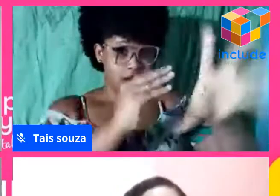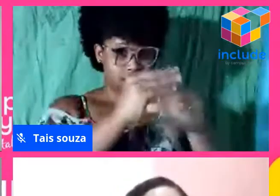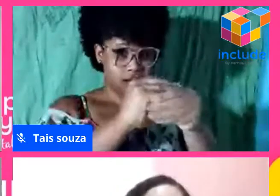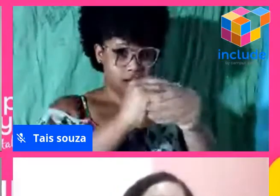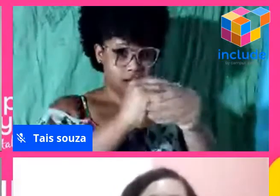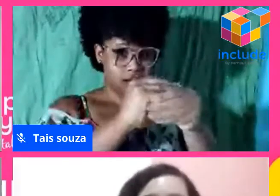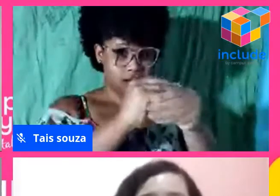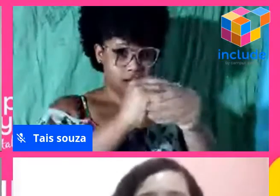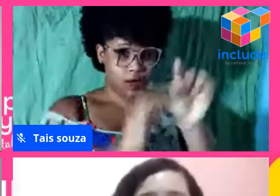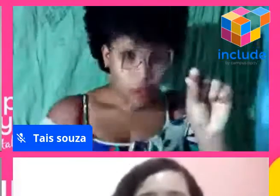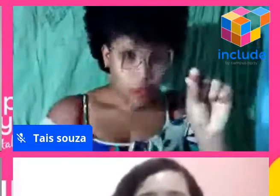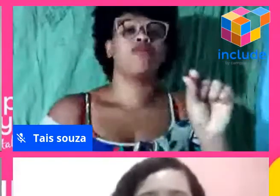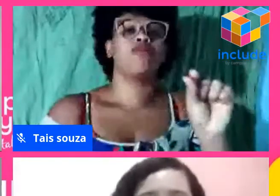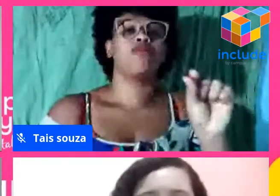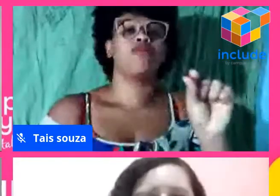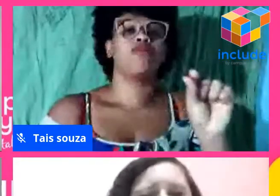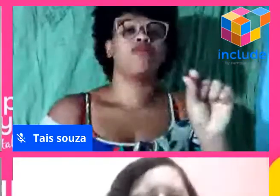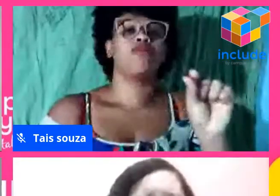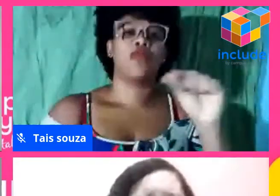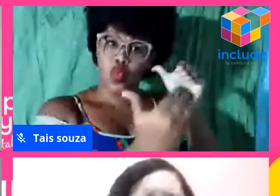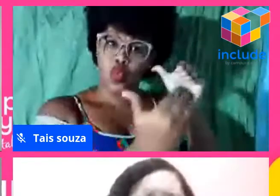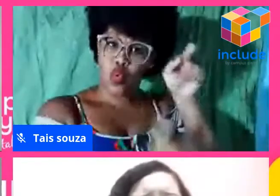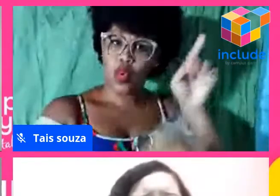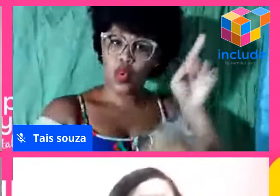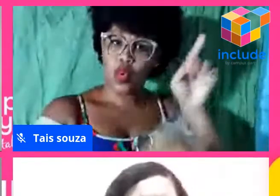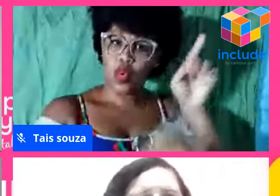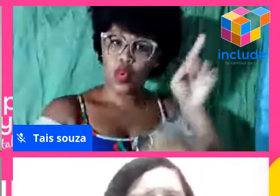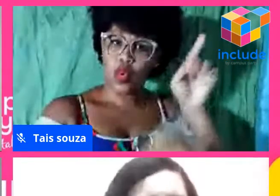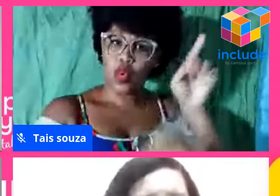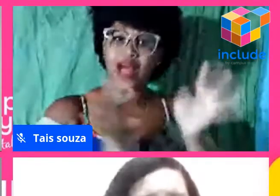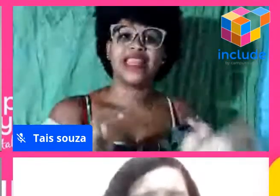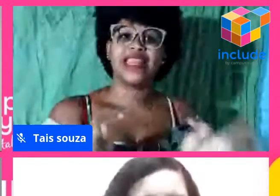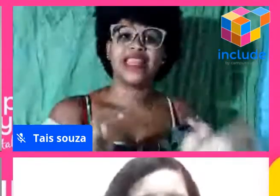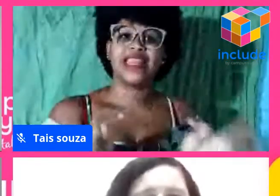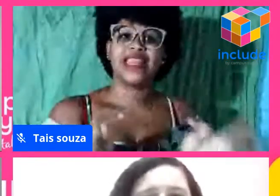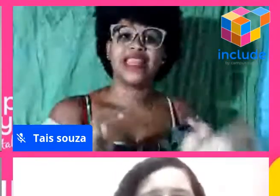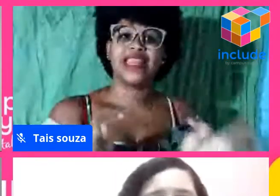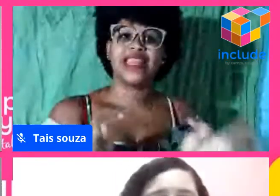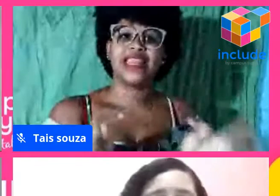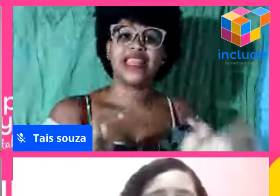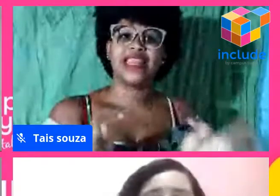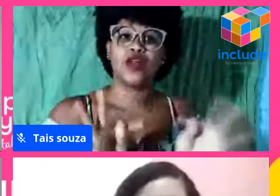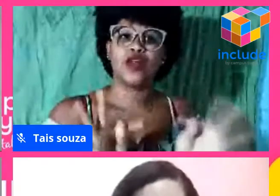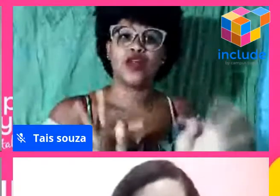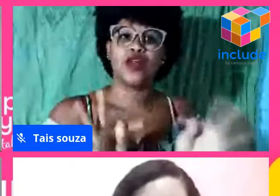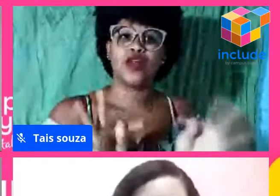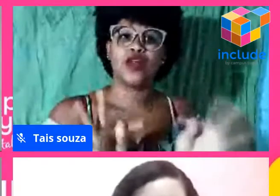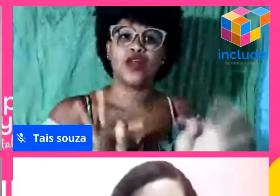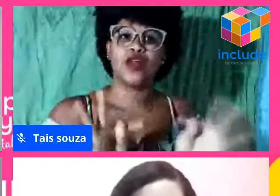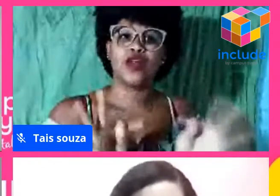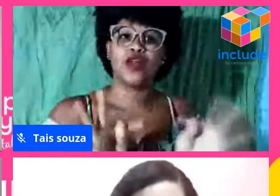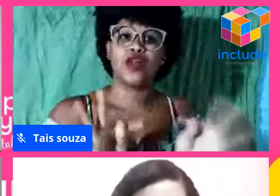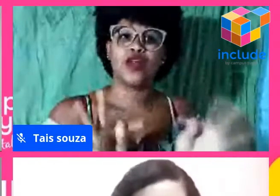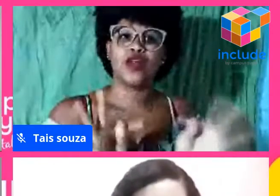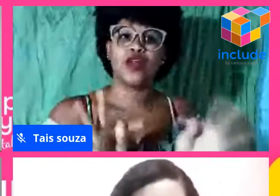Então, sobre as dificuldades que Baroni relatou aqui, que realmente